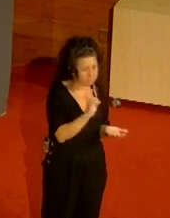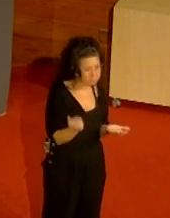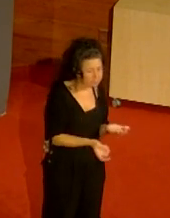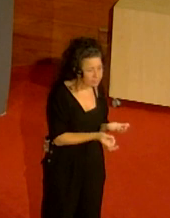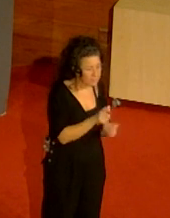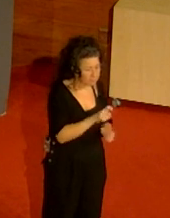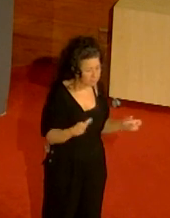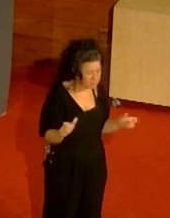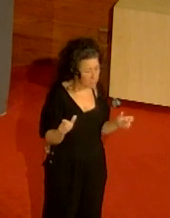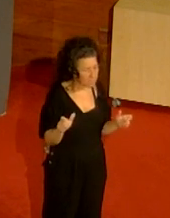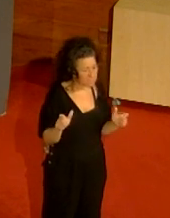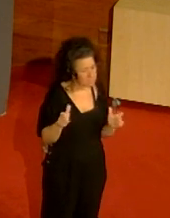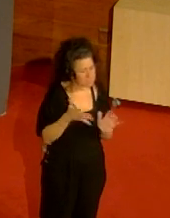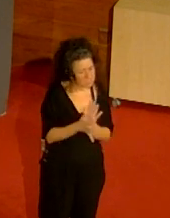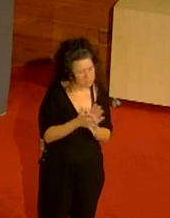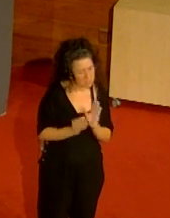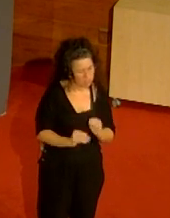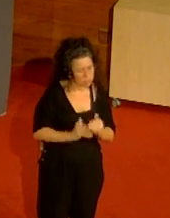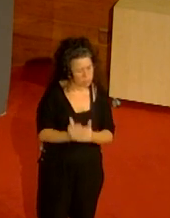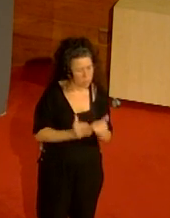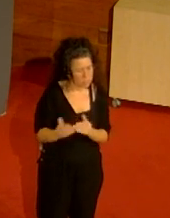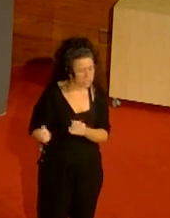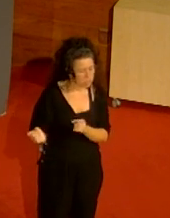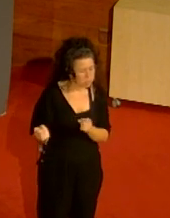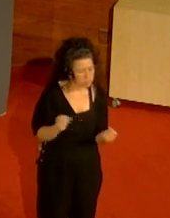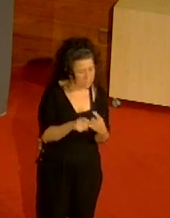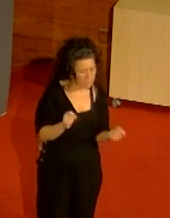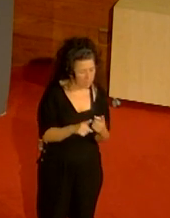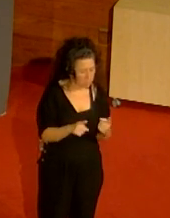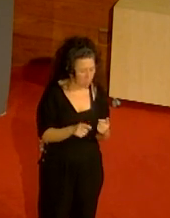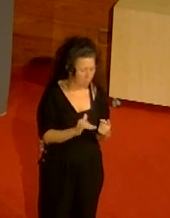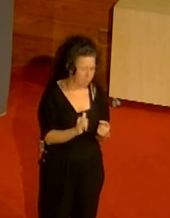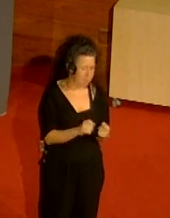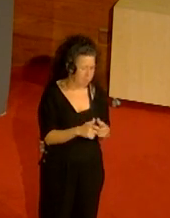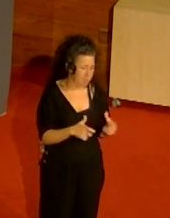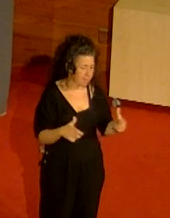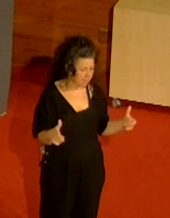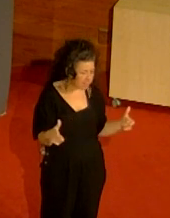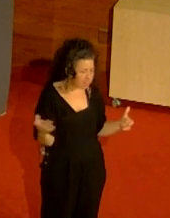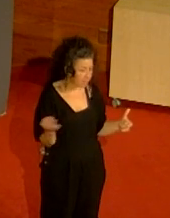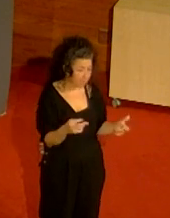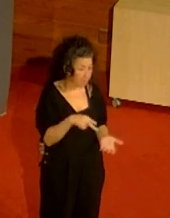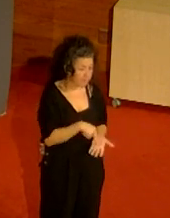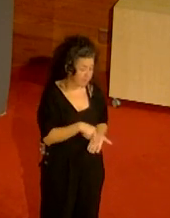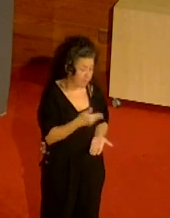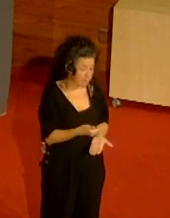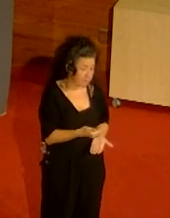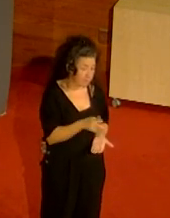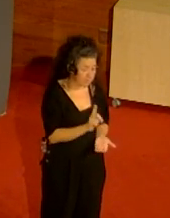personas explicando también su proceso migratorio, etcétera. Eso existe cada vez más y eso tiene que estar, es fundamental, sí,